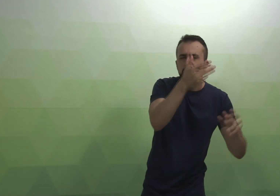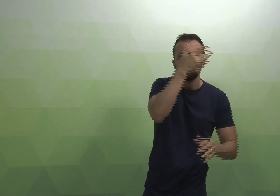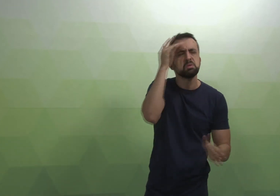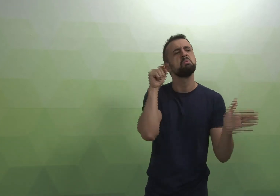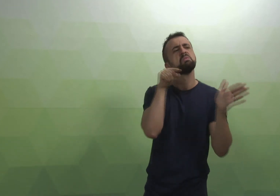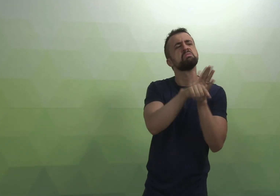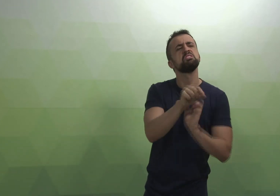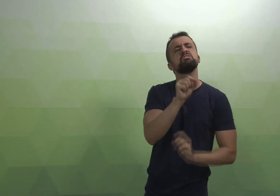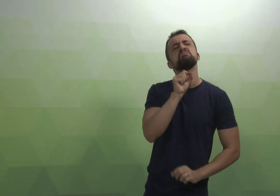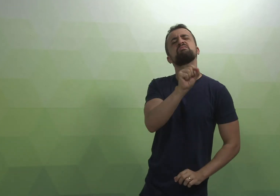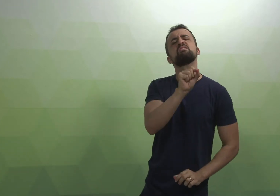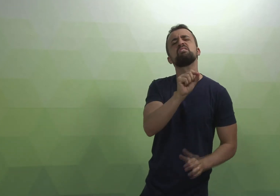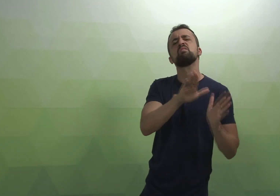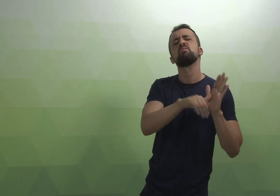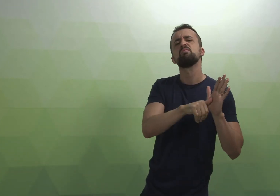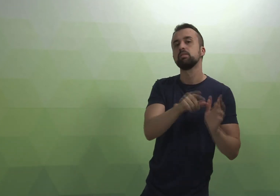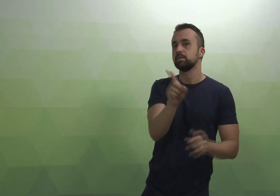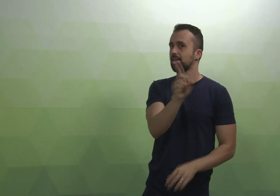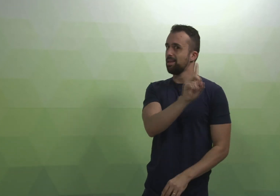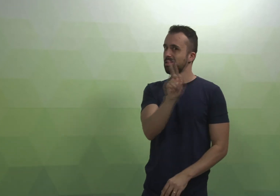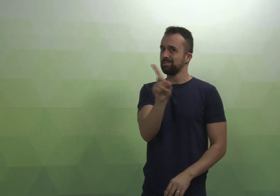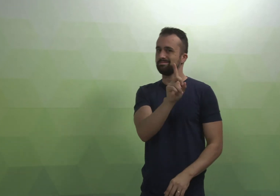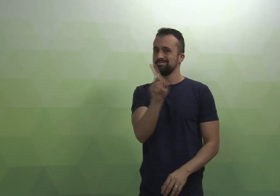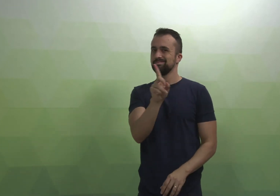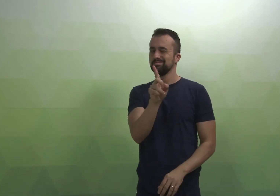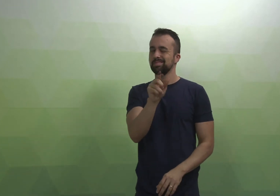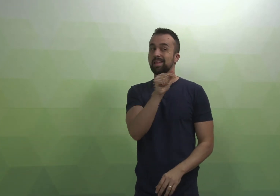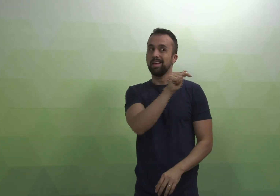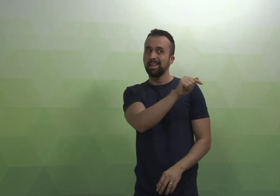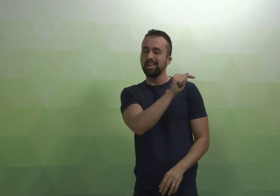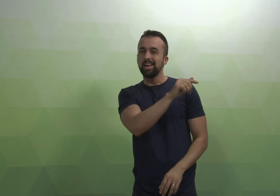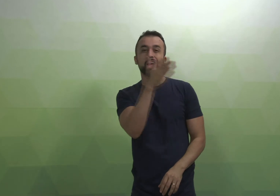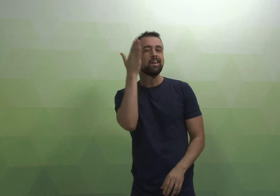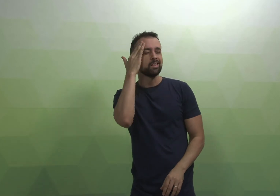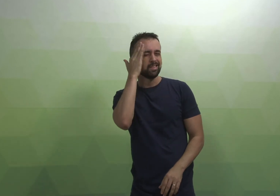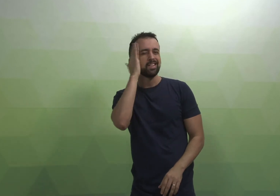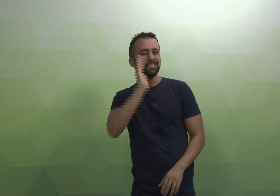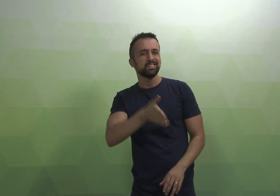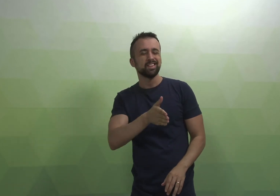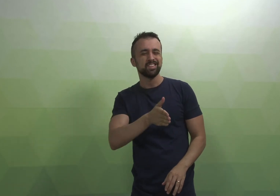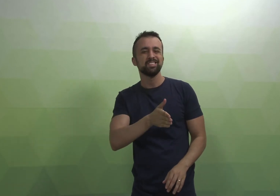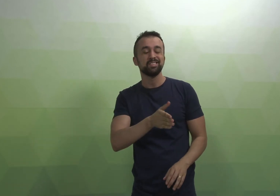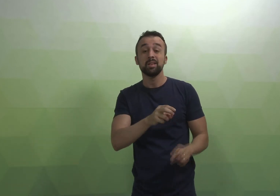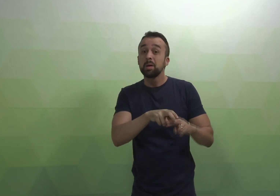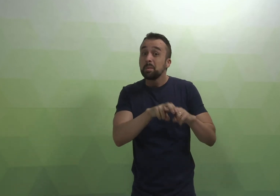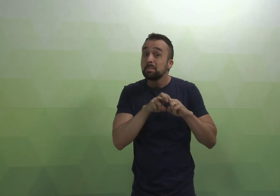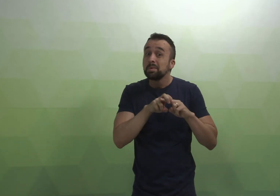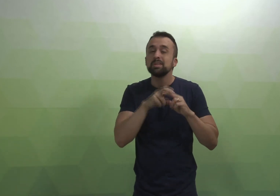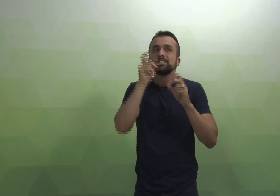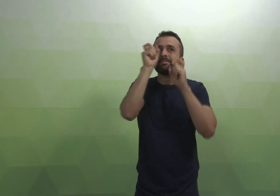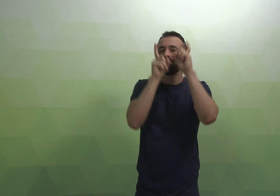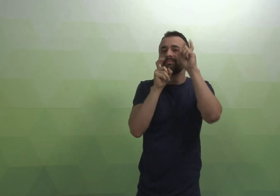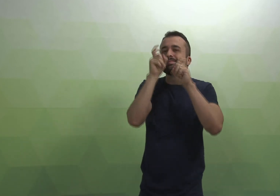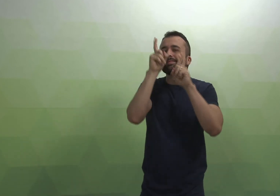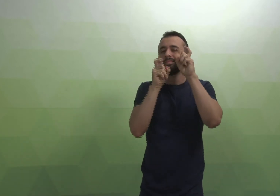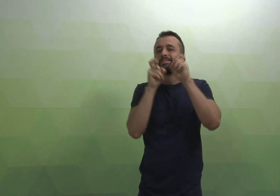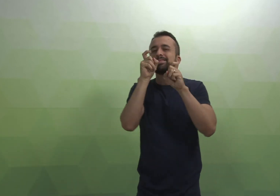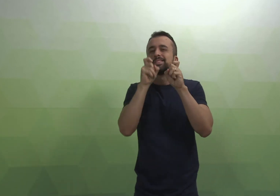Nesse caso, a pessoa não está perguntando quem roubou, mas ela já sabe.